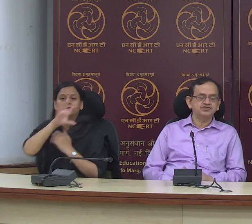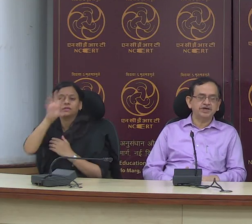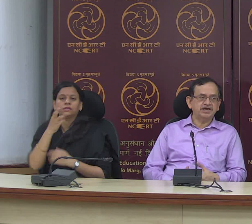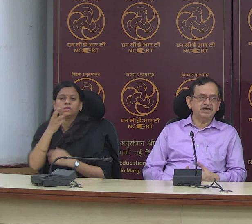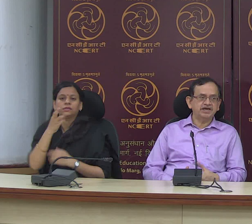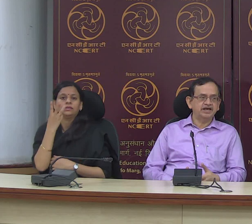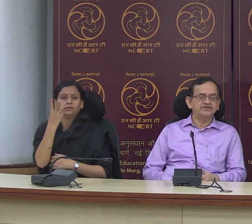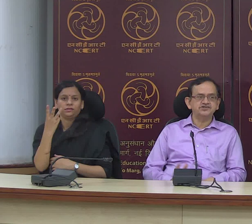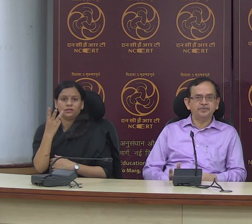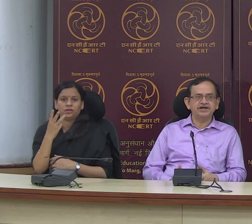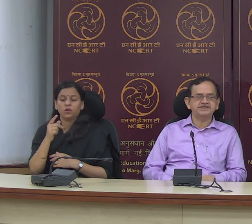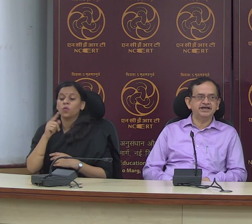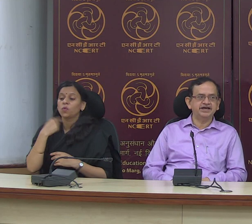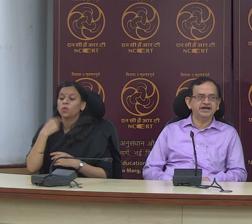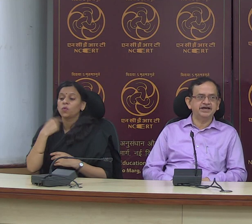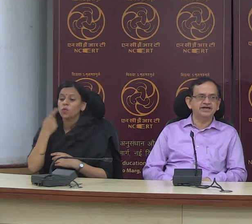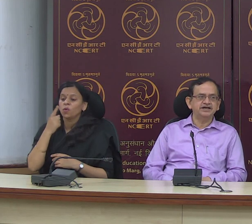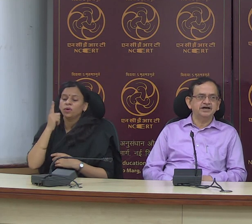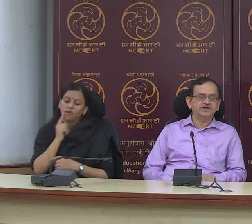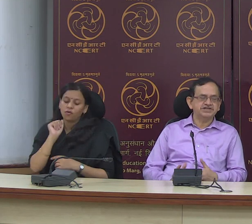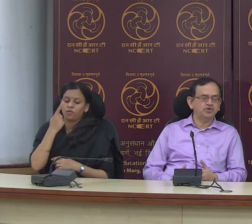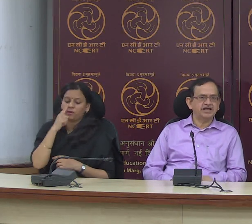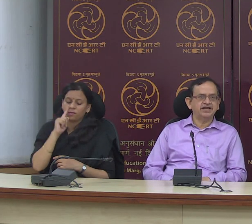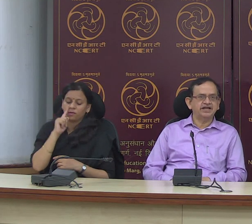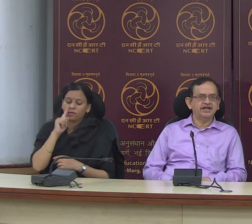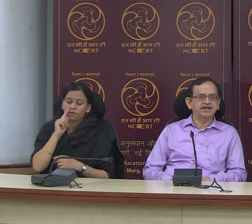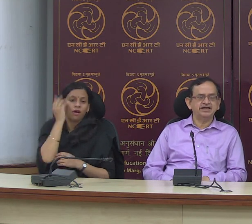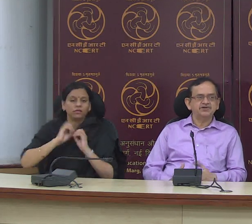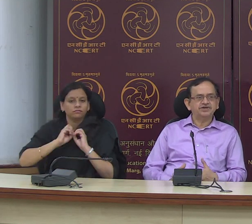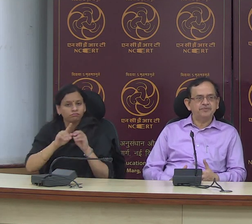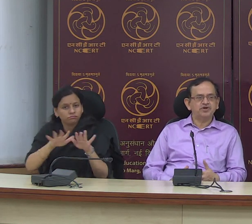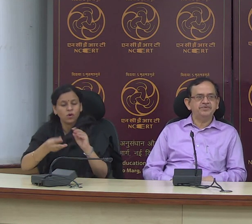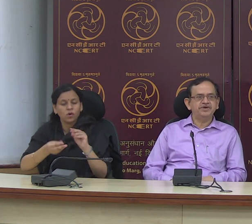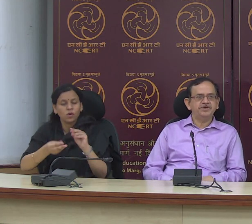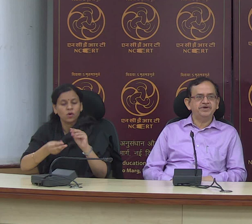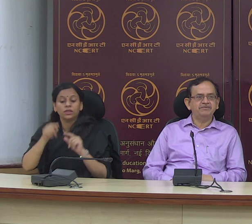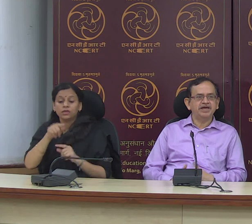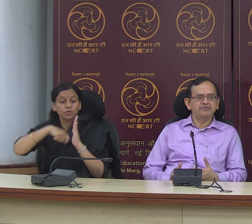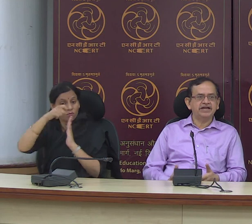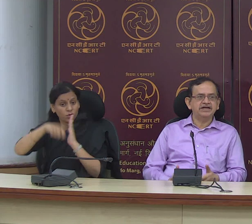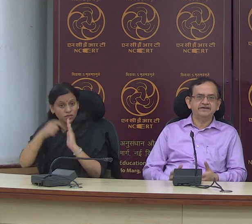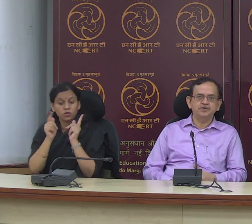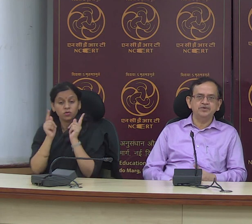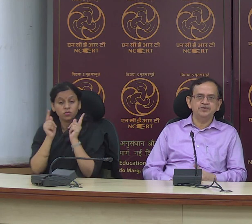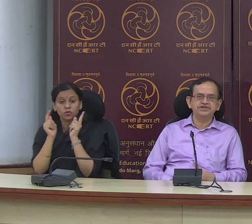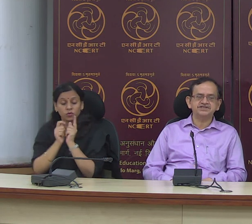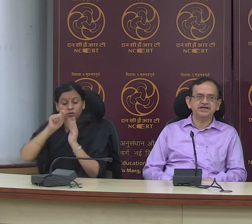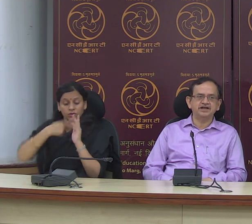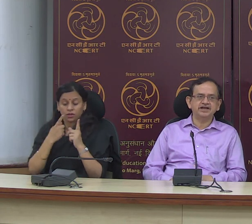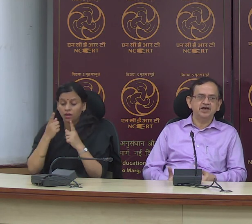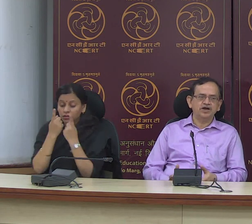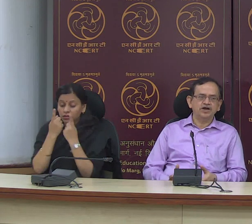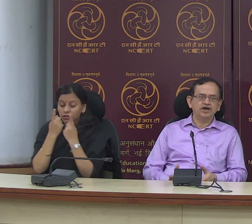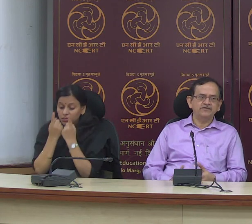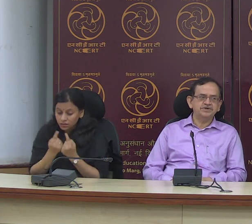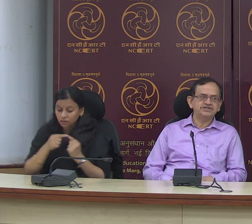है, जो कि केयर गिवर्स और पेरेंट्स के लिए है, उनकी जागरूकता के लिए है. तो ये प्रोजेक्ट भी हम एक बार पायलट की इवेल्युएशन स्टडी कर